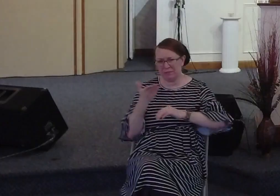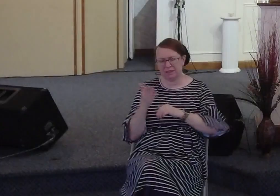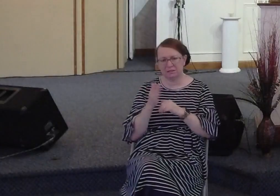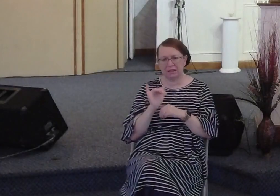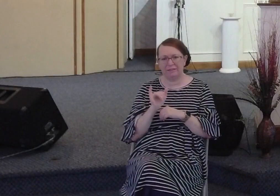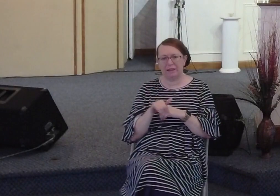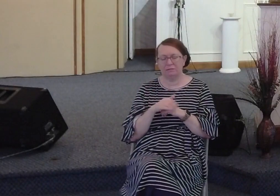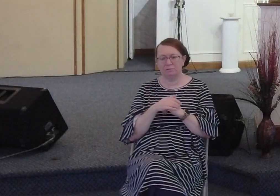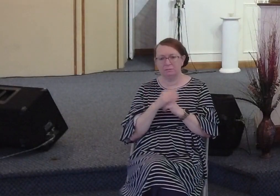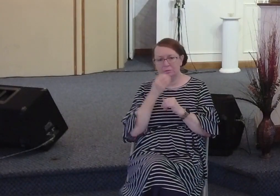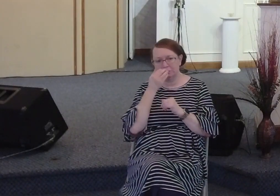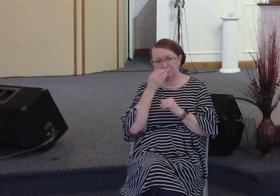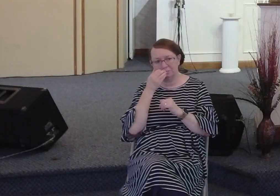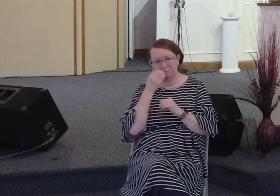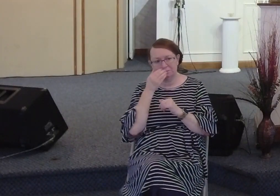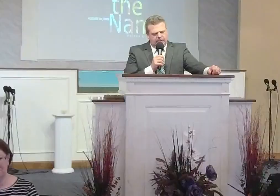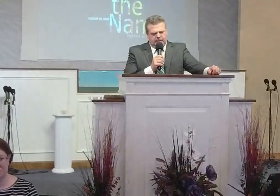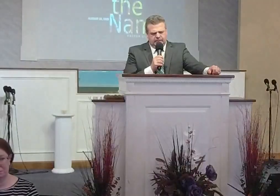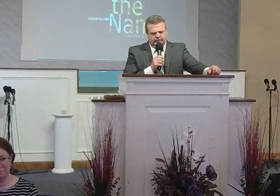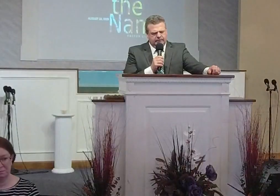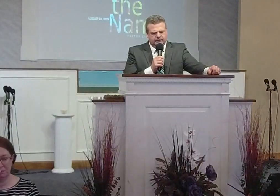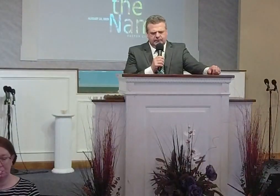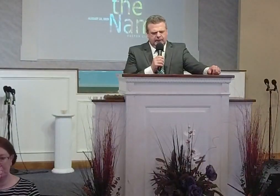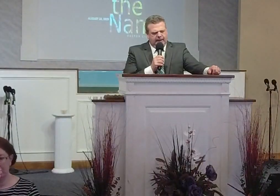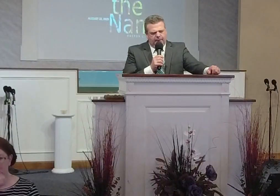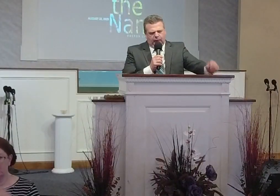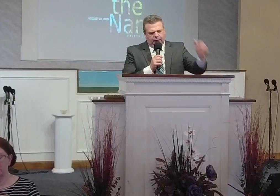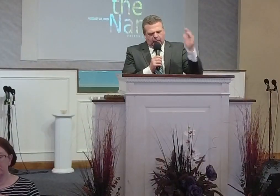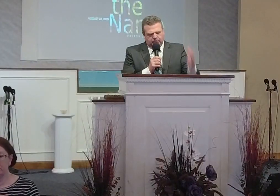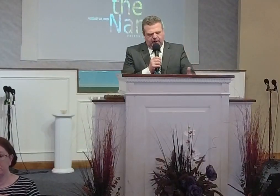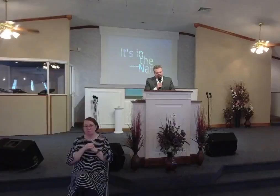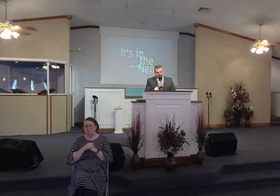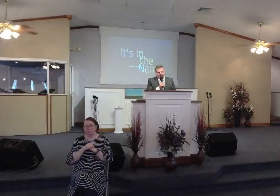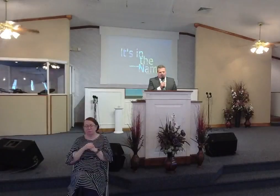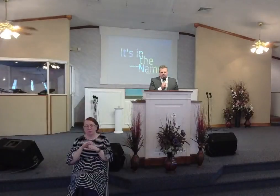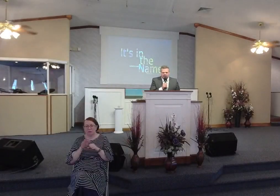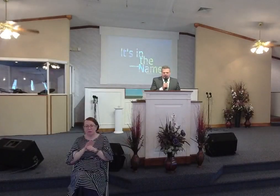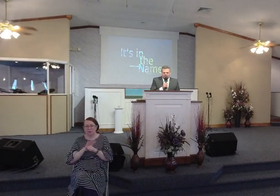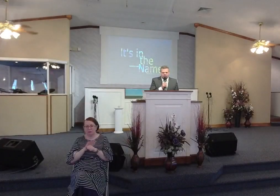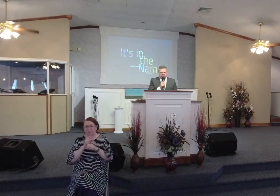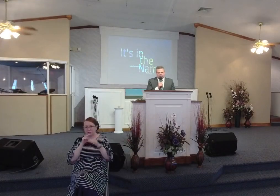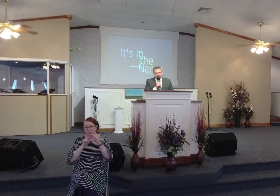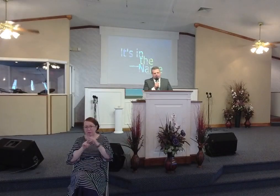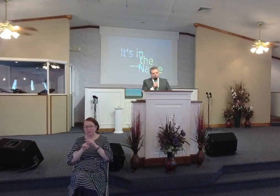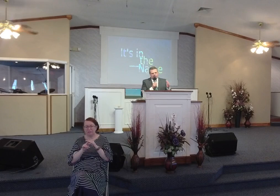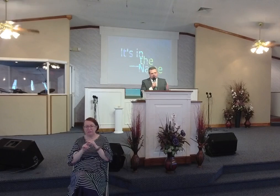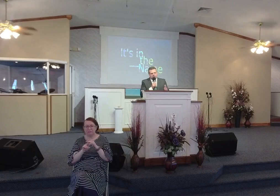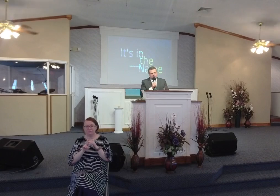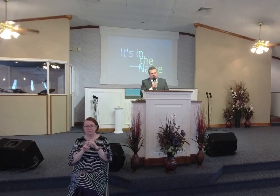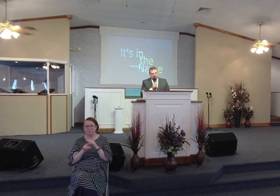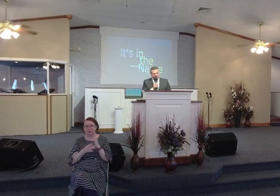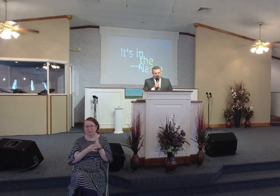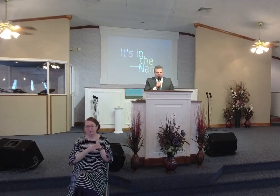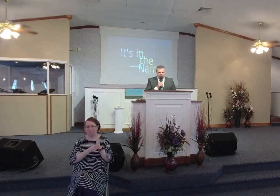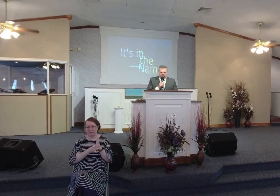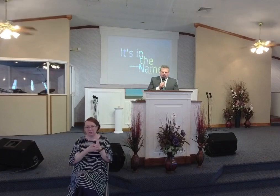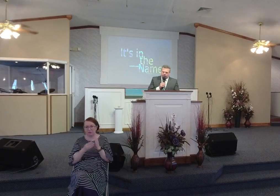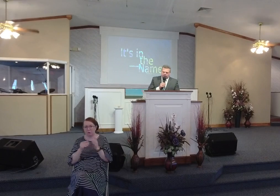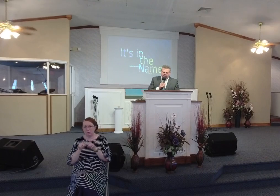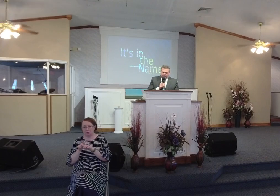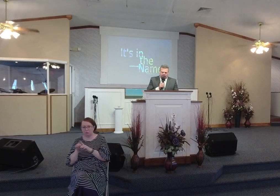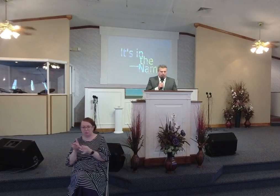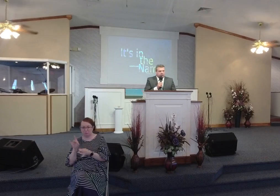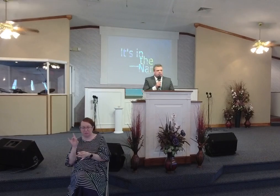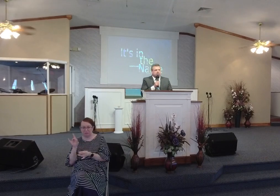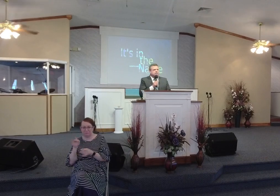así, tratando de minimizar a Dios. Oh, mi Dios. Él alcanzó cada profecía, no solo en la